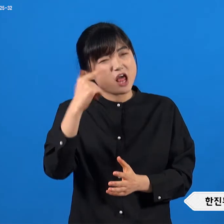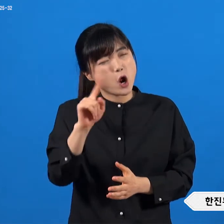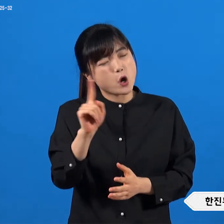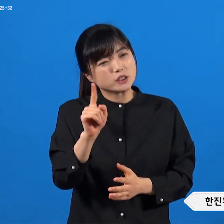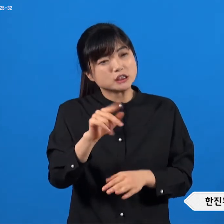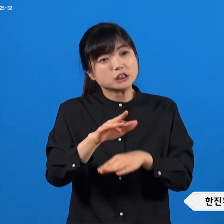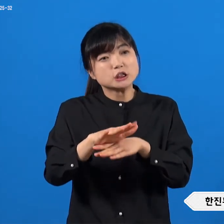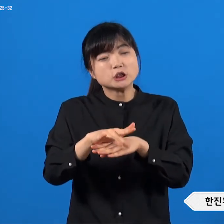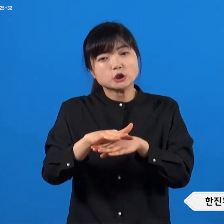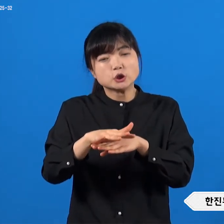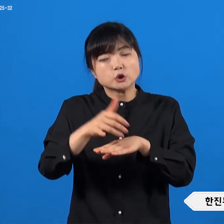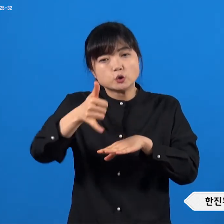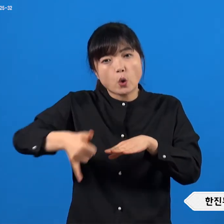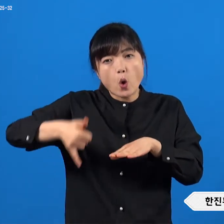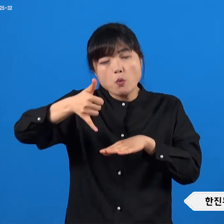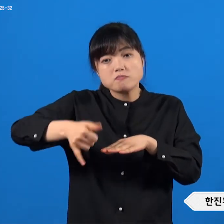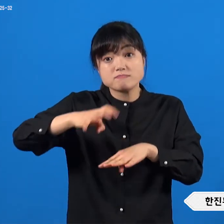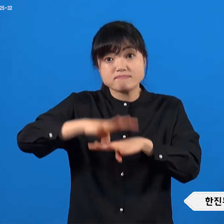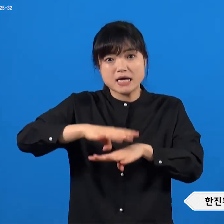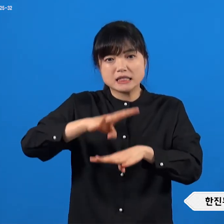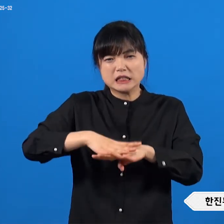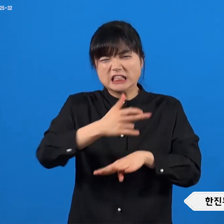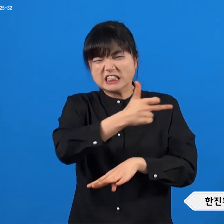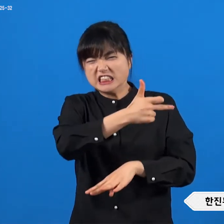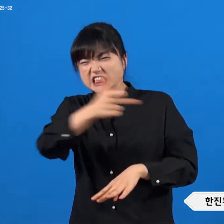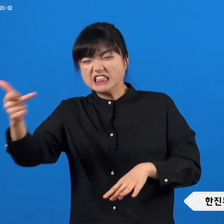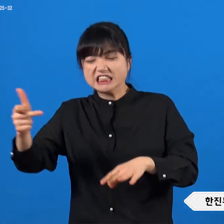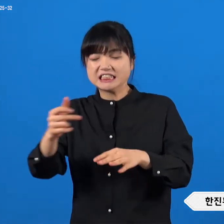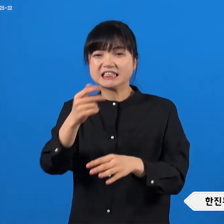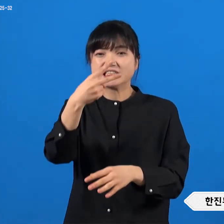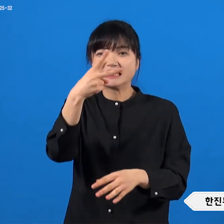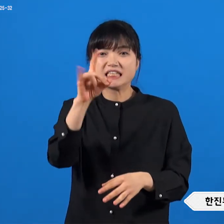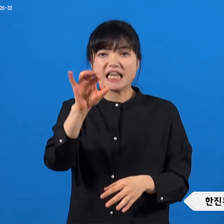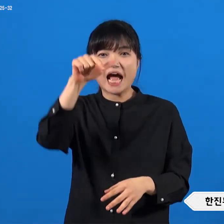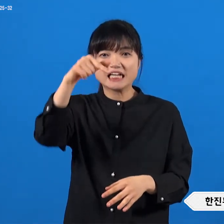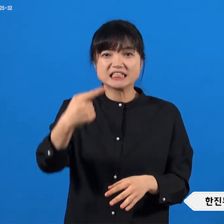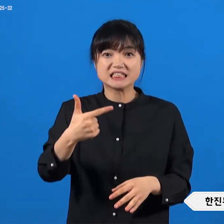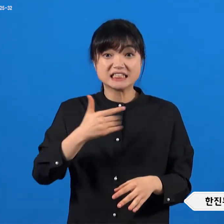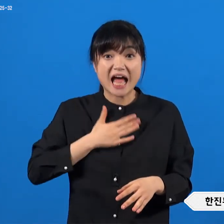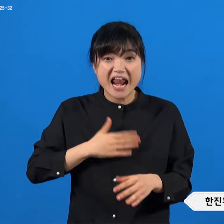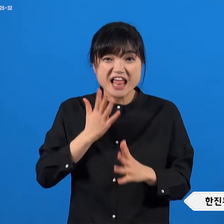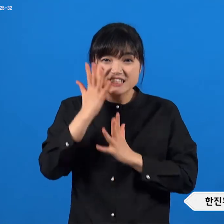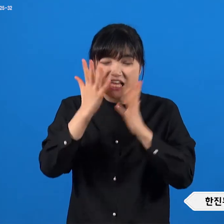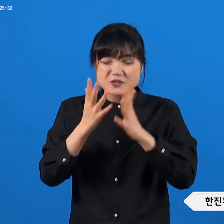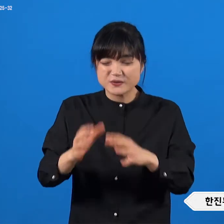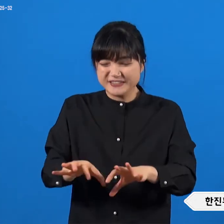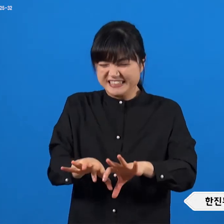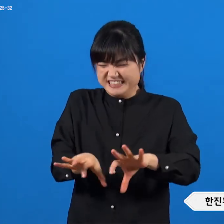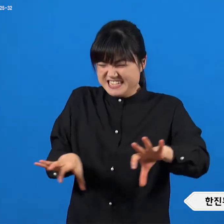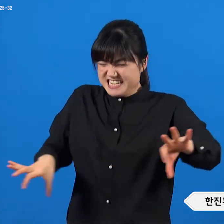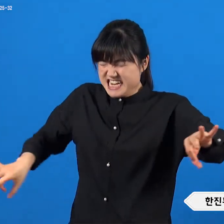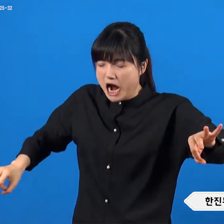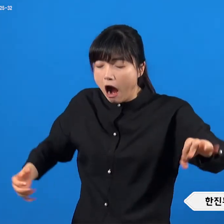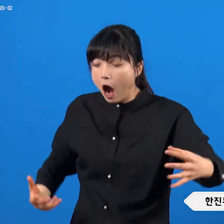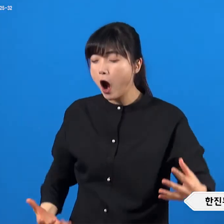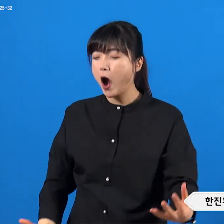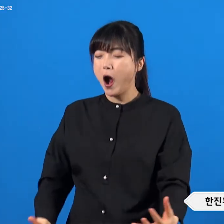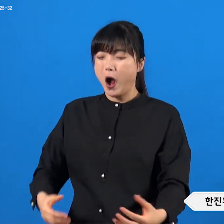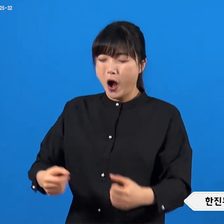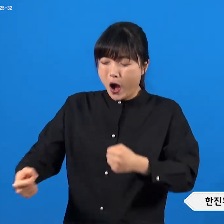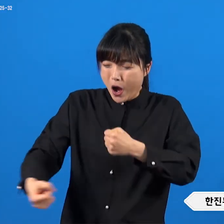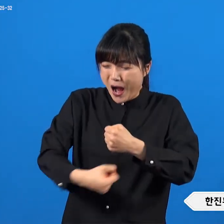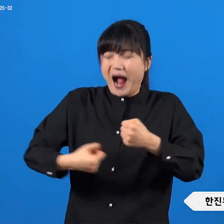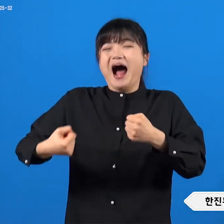옛날 어떤 농부의 밭에서 큰 당근이 났습니다. 농부가 그것을 가지고